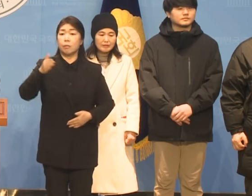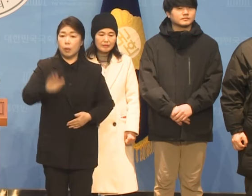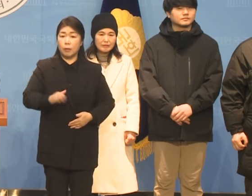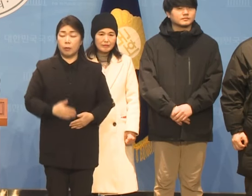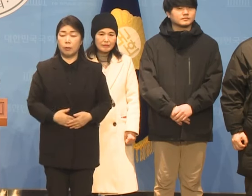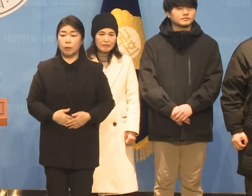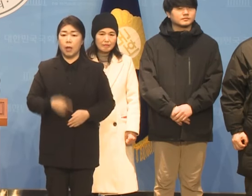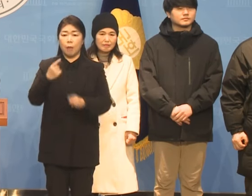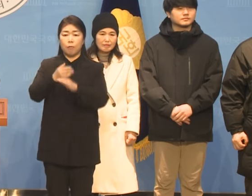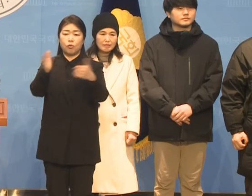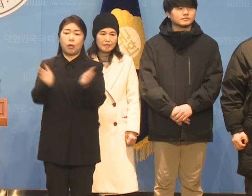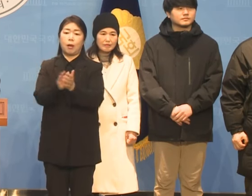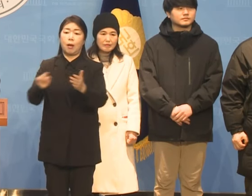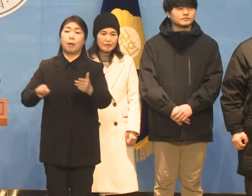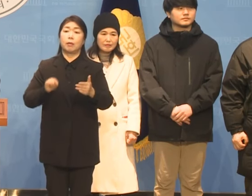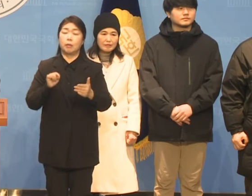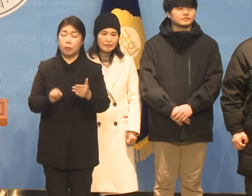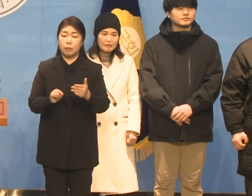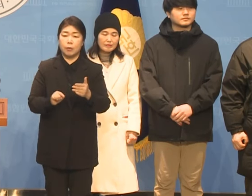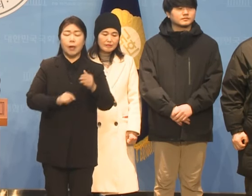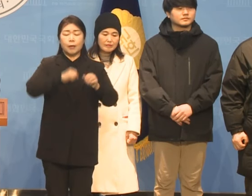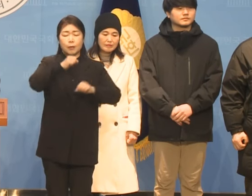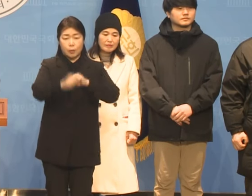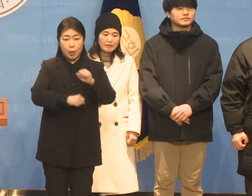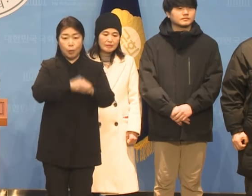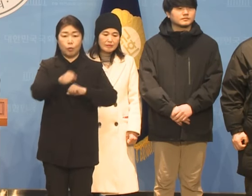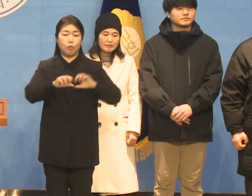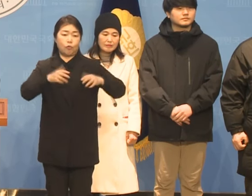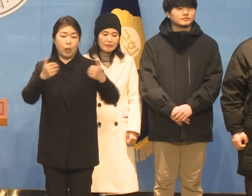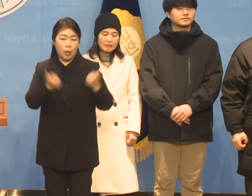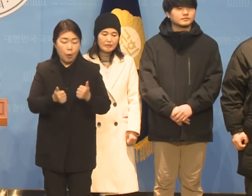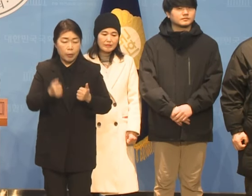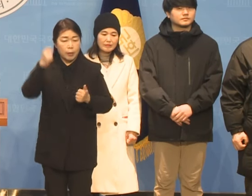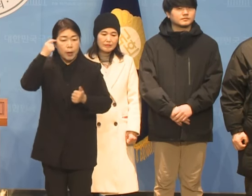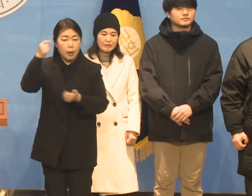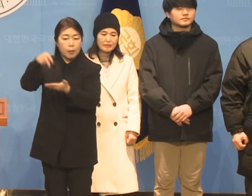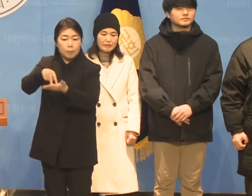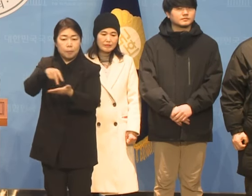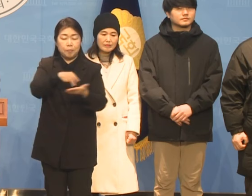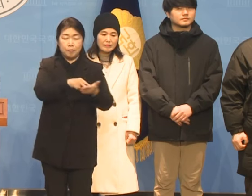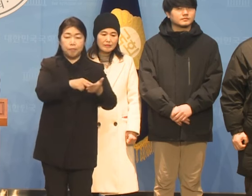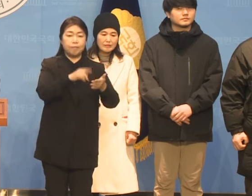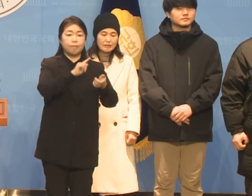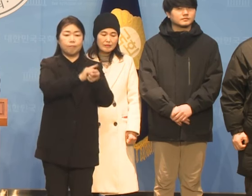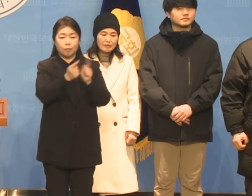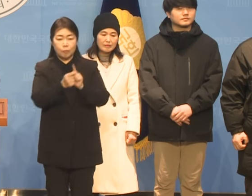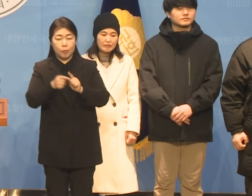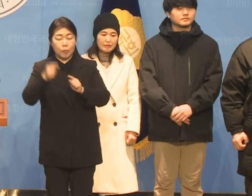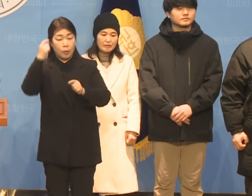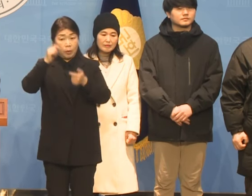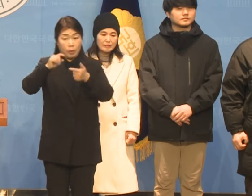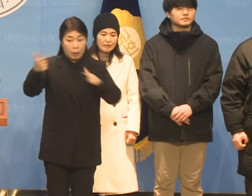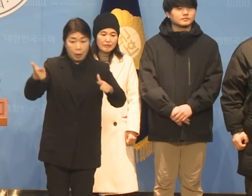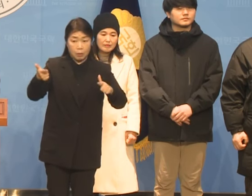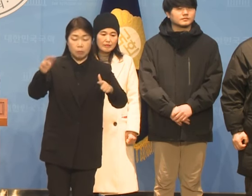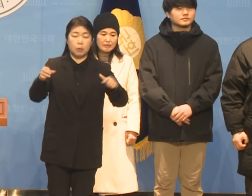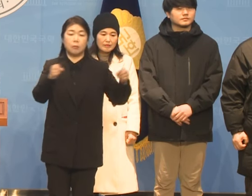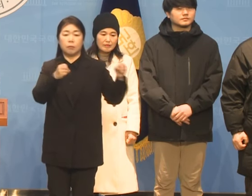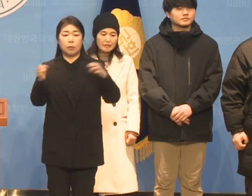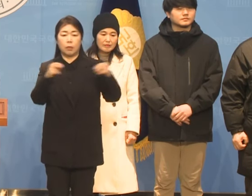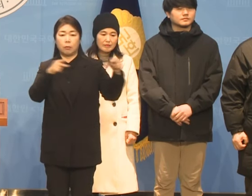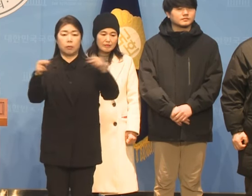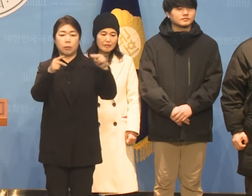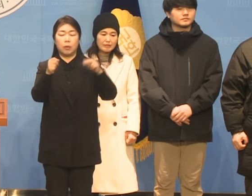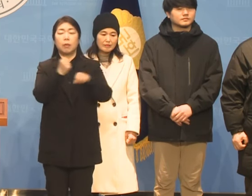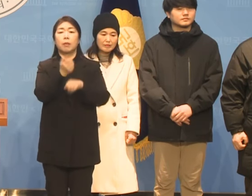우리 민주당 내에서는 이렇게 자유로운 국회의원들의 가치 지향적인 의사 개진이